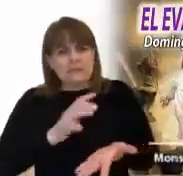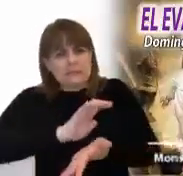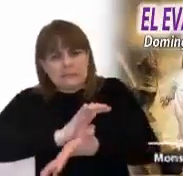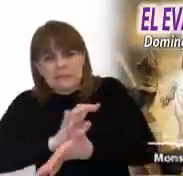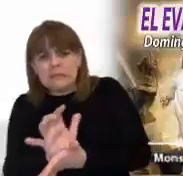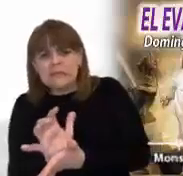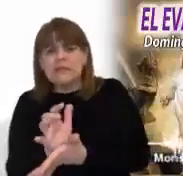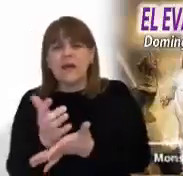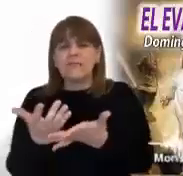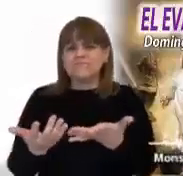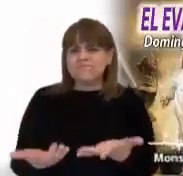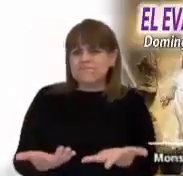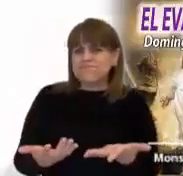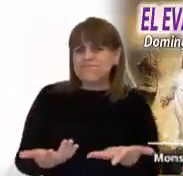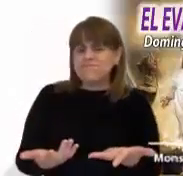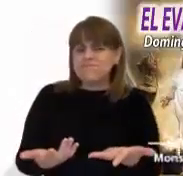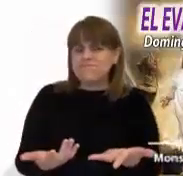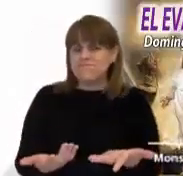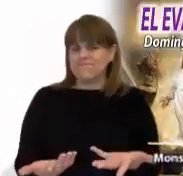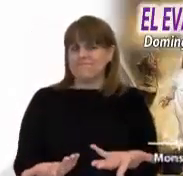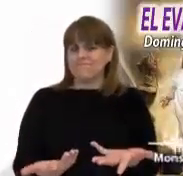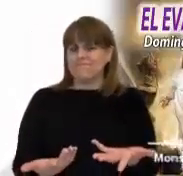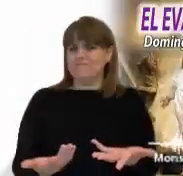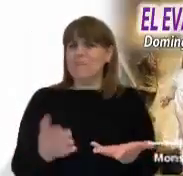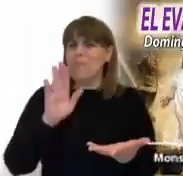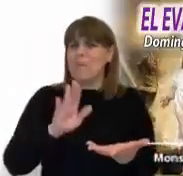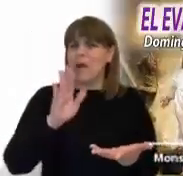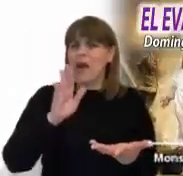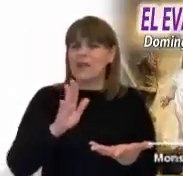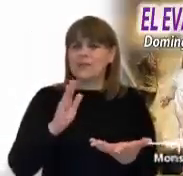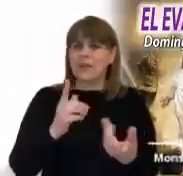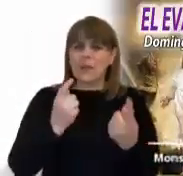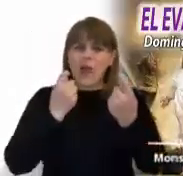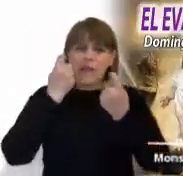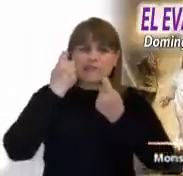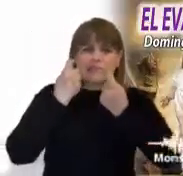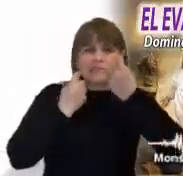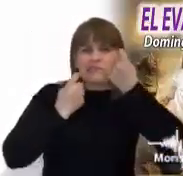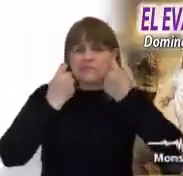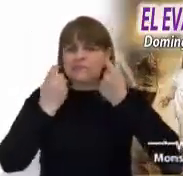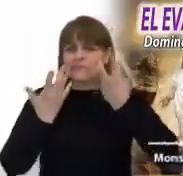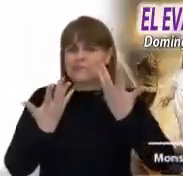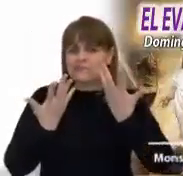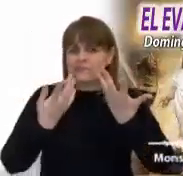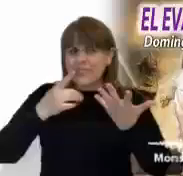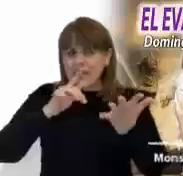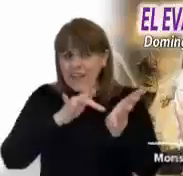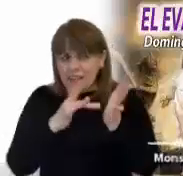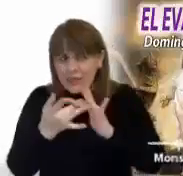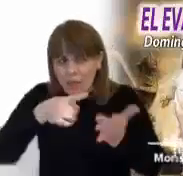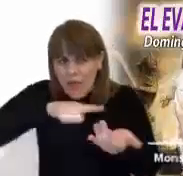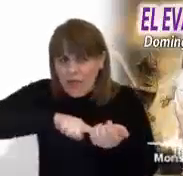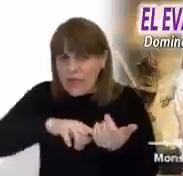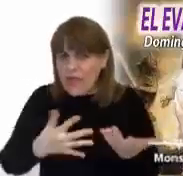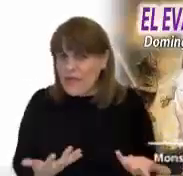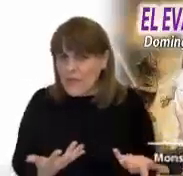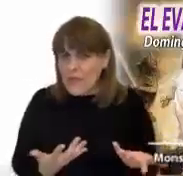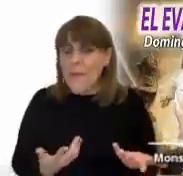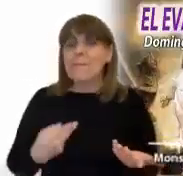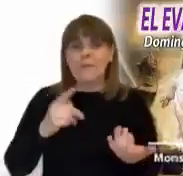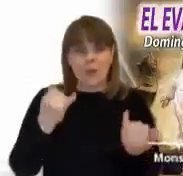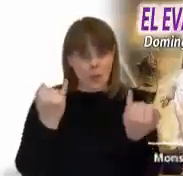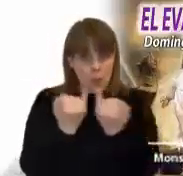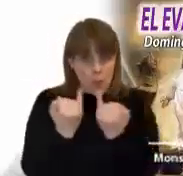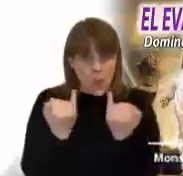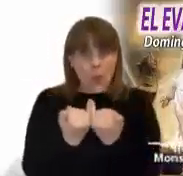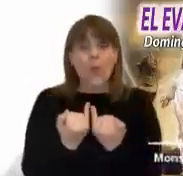extrema y la marginación siguen haciendo muecas del rostro de Jesús. Pero también son muecas de